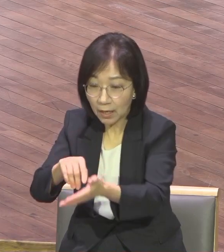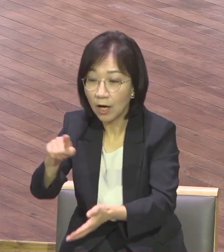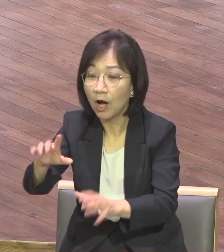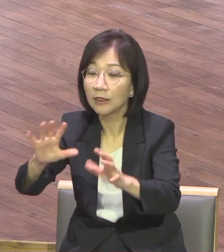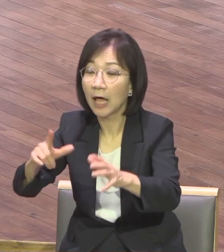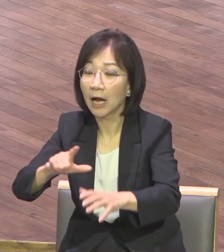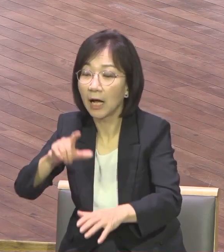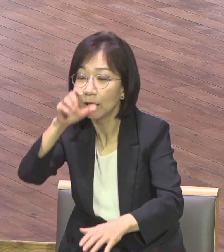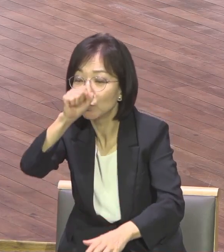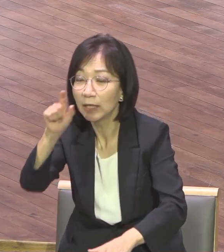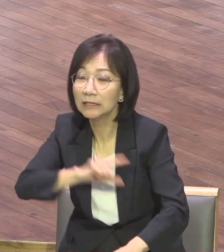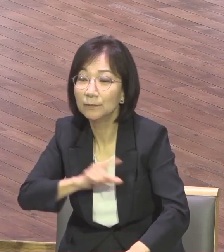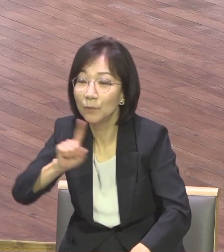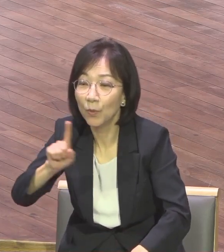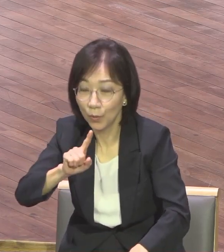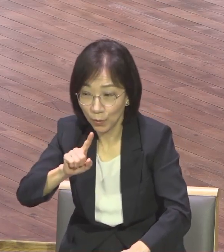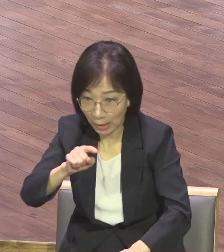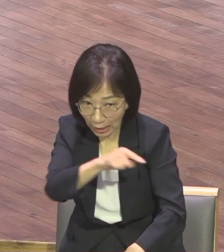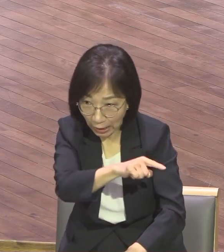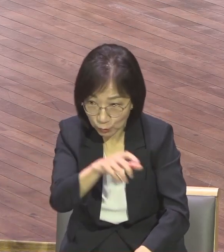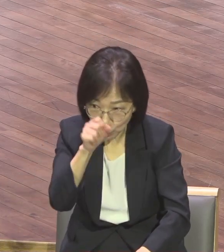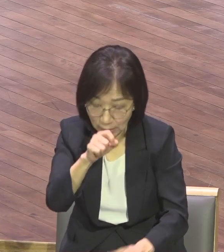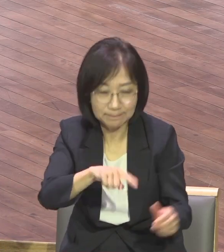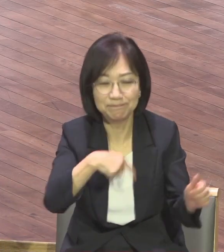오는 쪽쪽 다 꽂아.